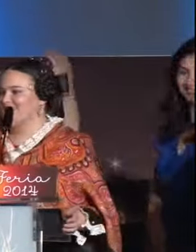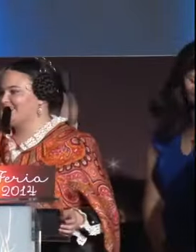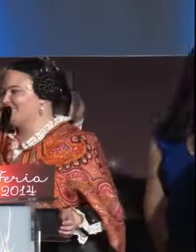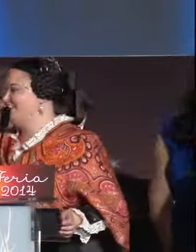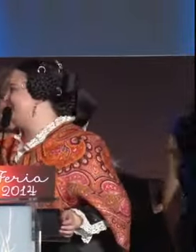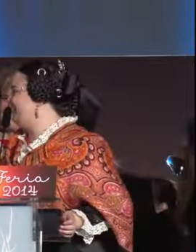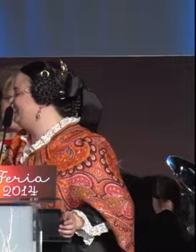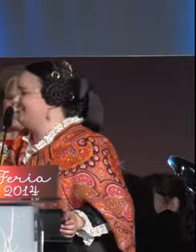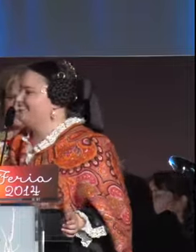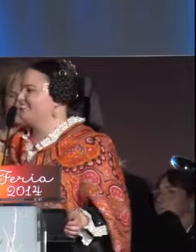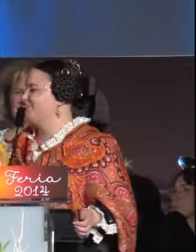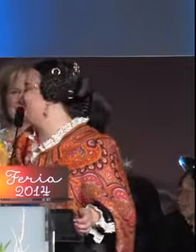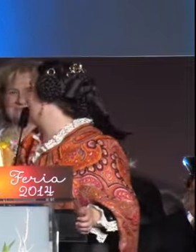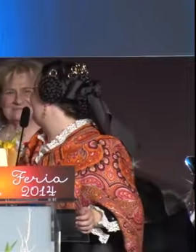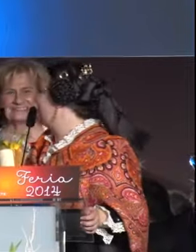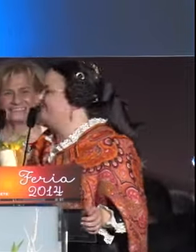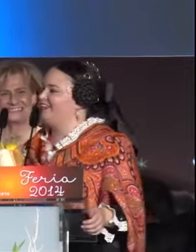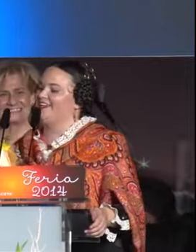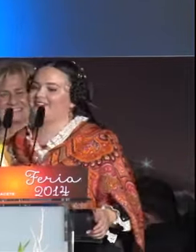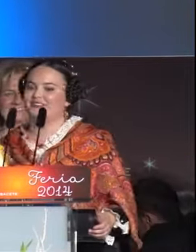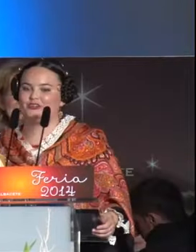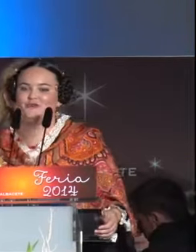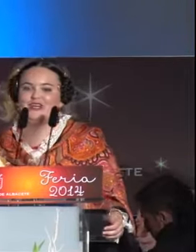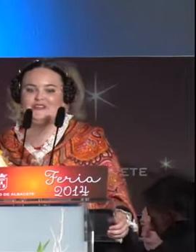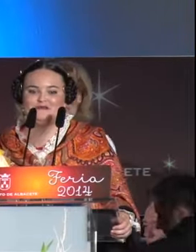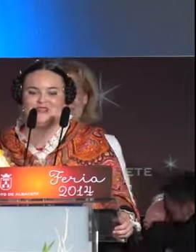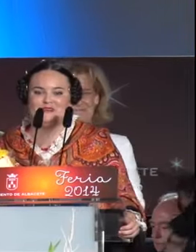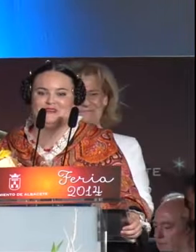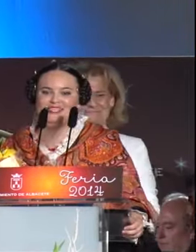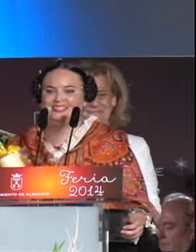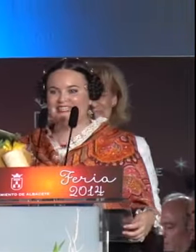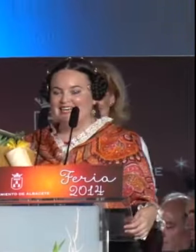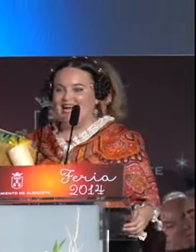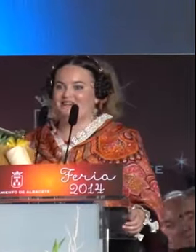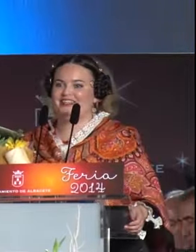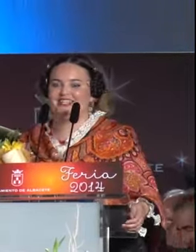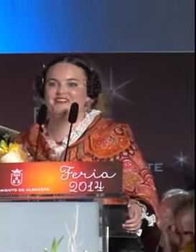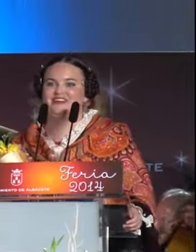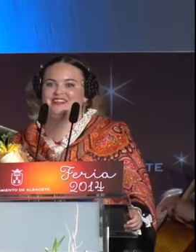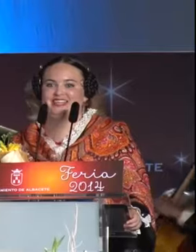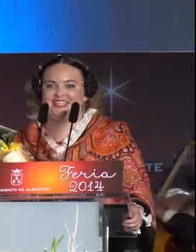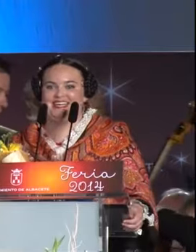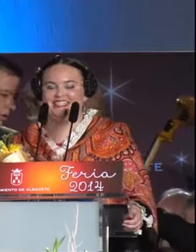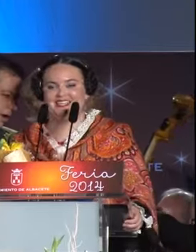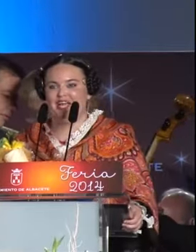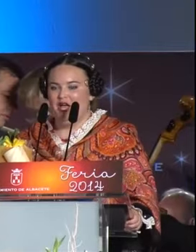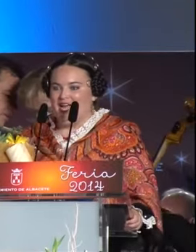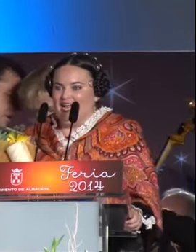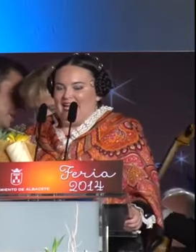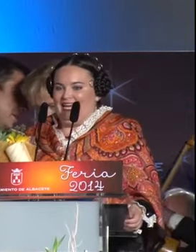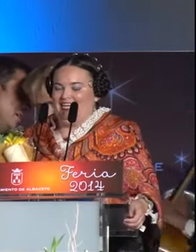Buenas noches, señora alcaldesa, señor concejal de feria, corporación municipal, albaceteños y